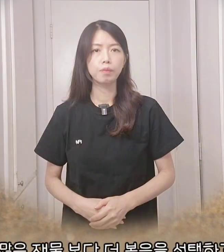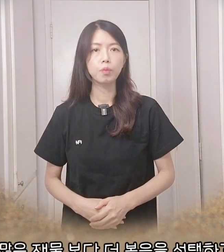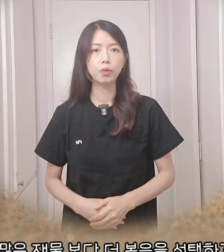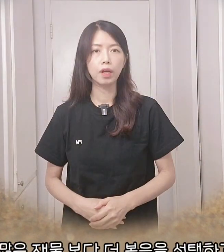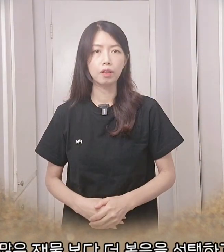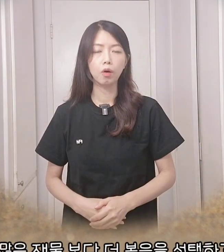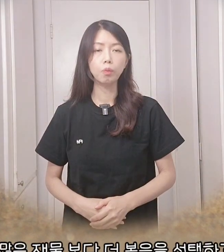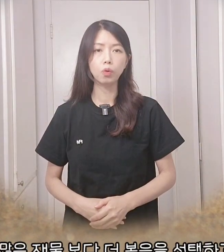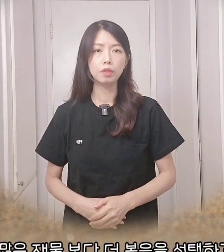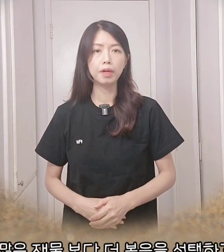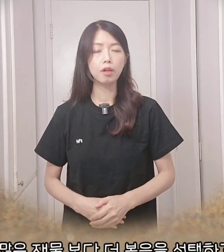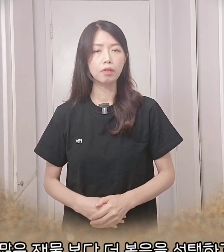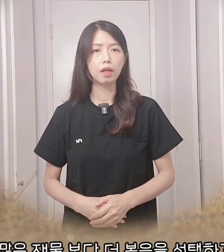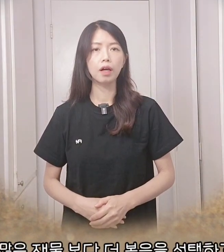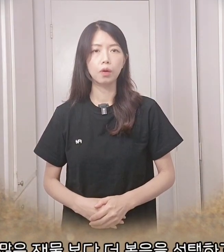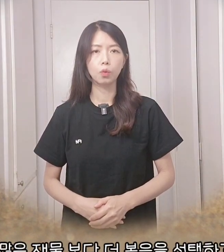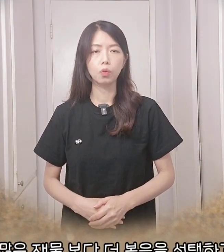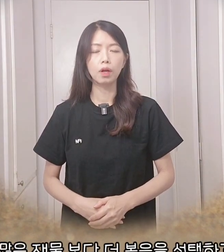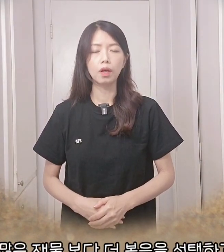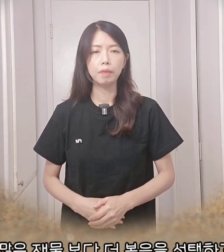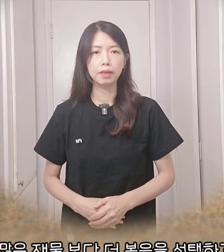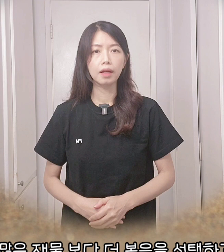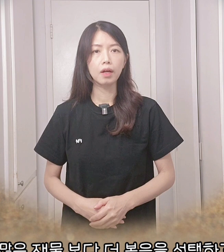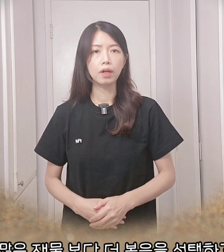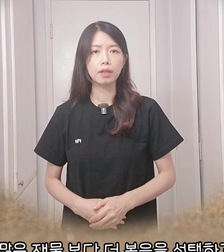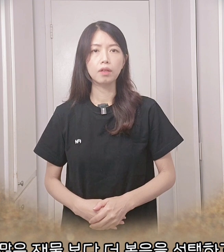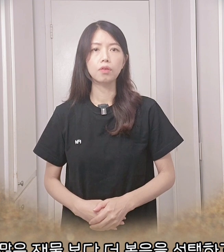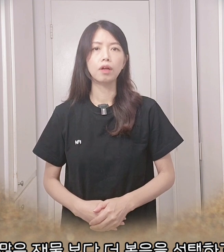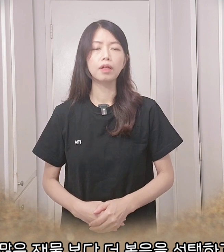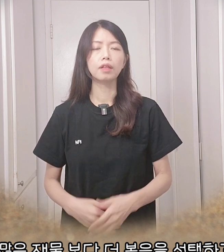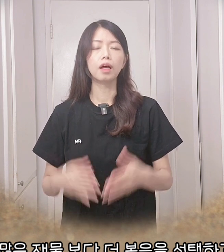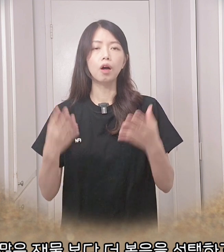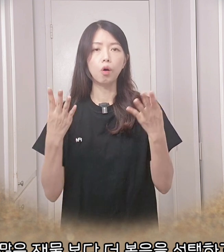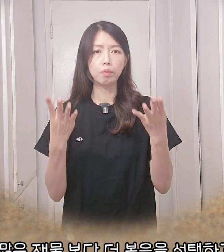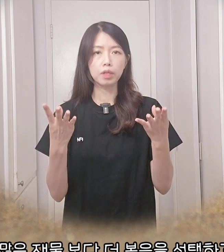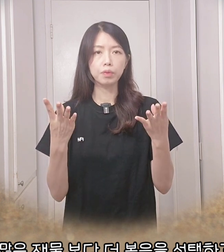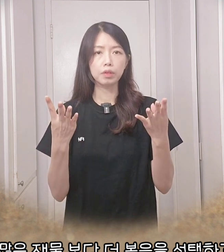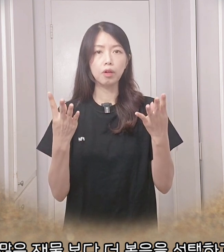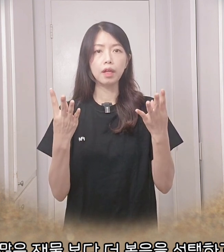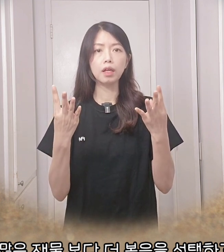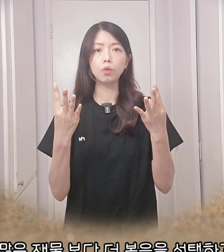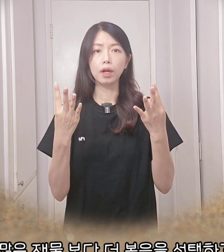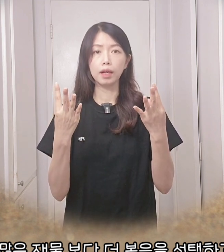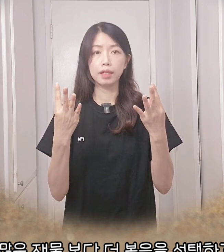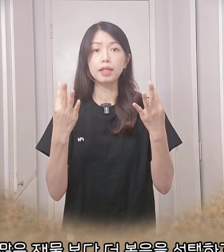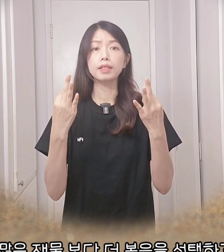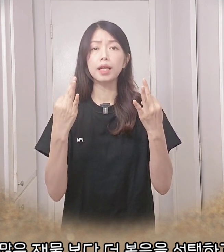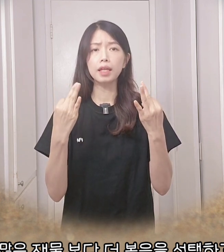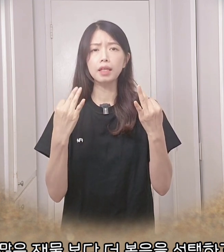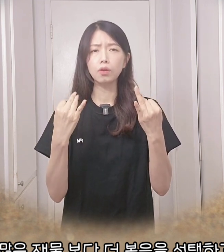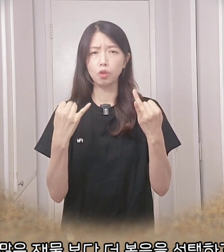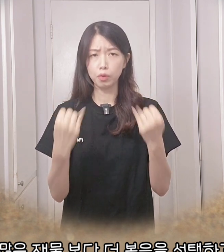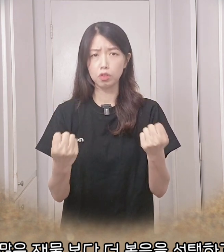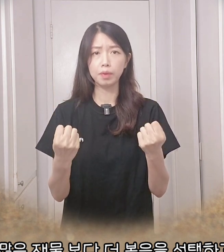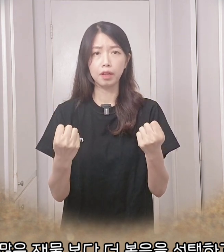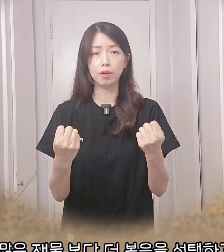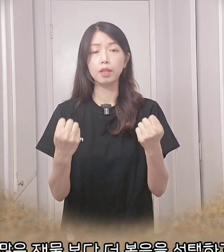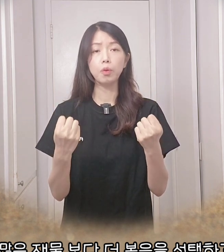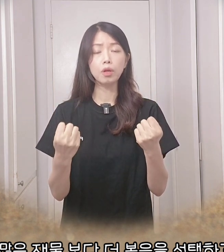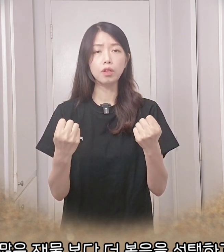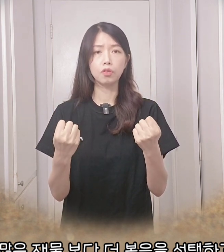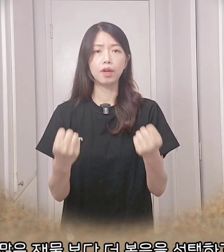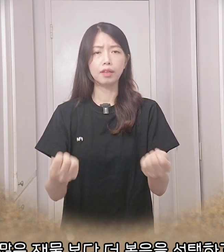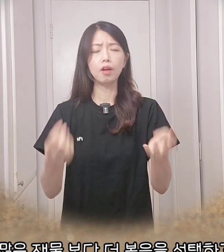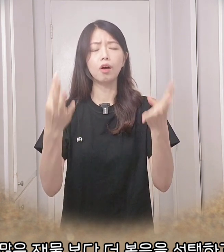많은 재물보다 더 복음을 선택하고, 많다라고 하는 뜻의 수어는 엄지부터 새끼손가락까지 차례대로 접어주시면 돼요.